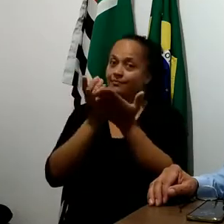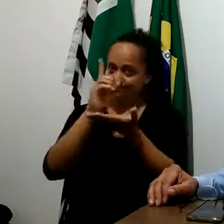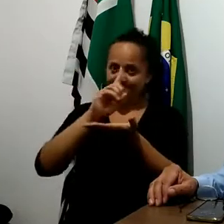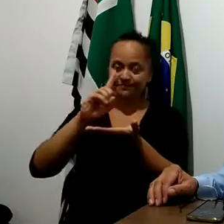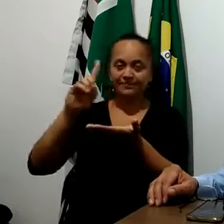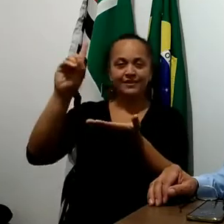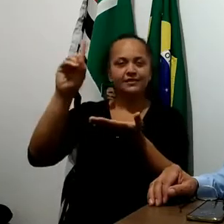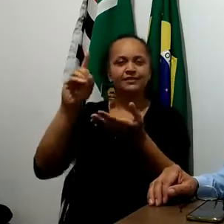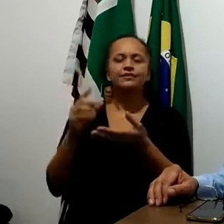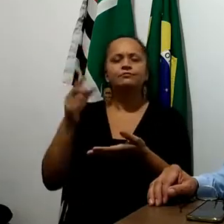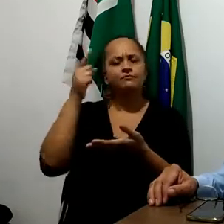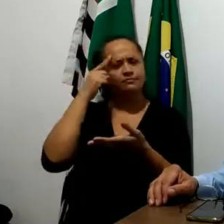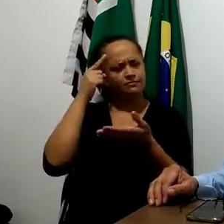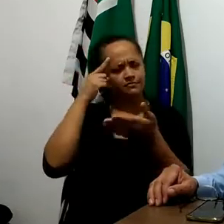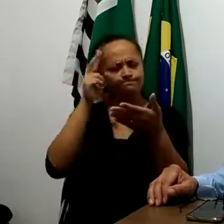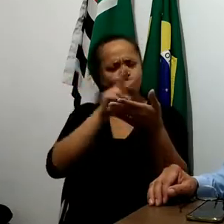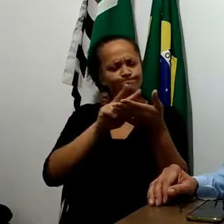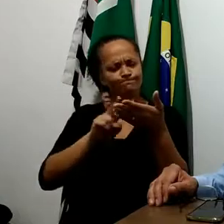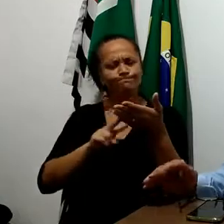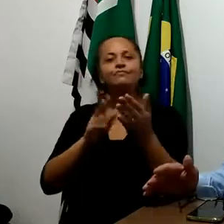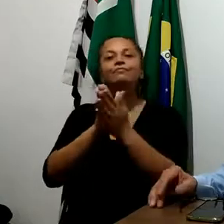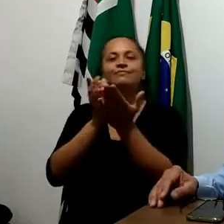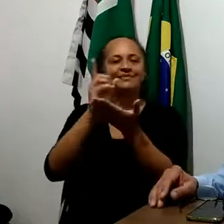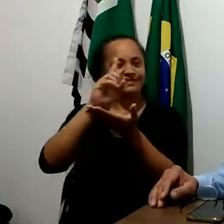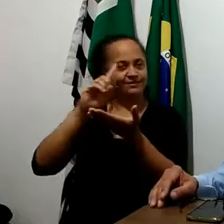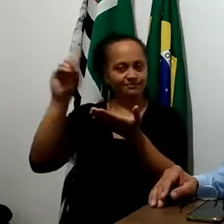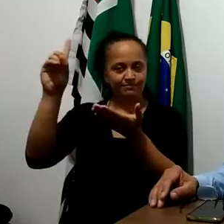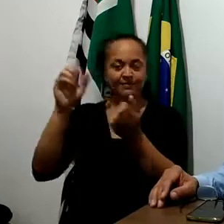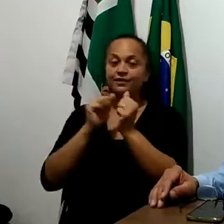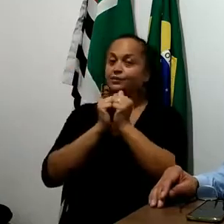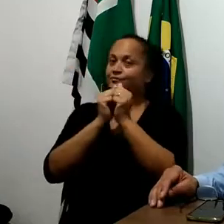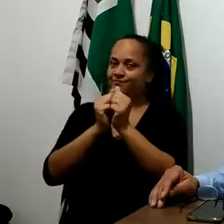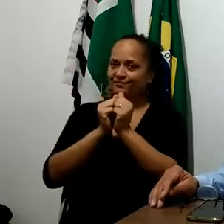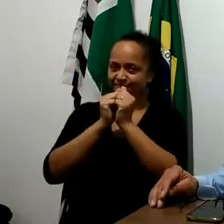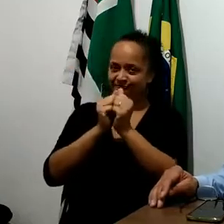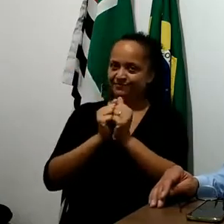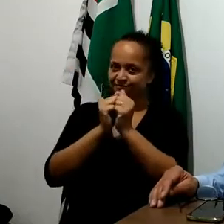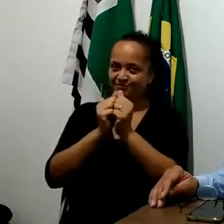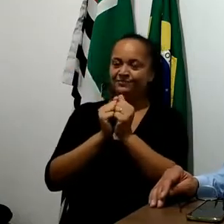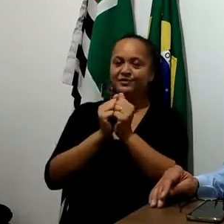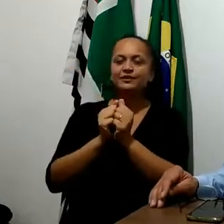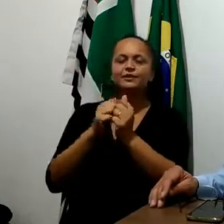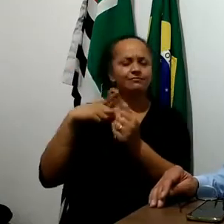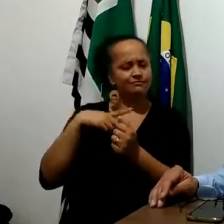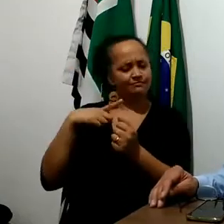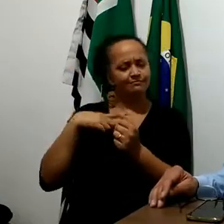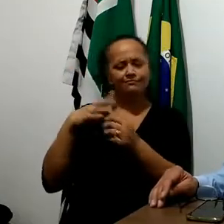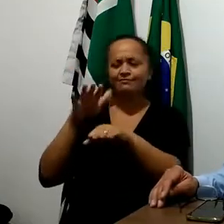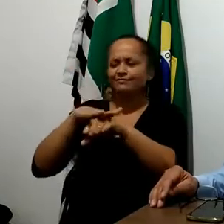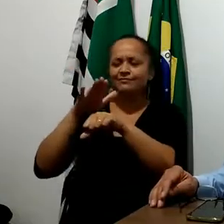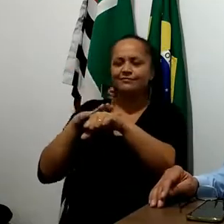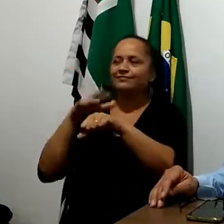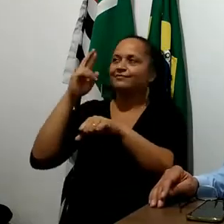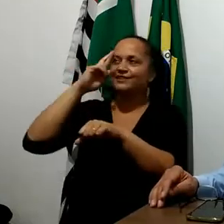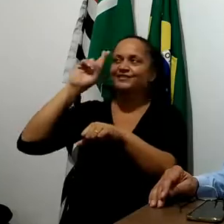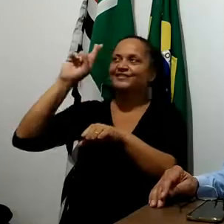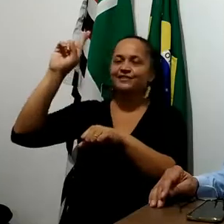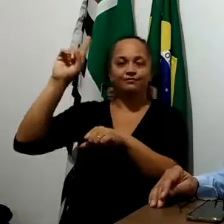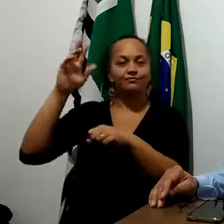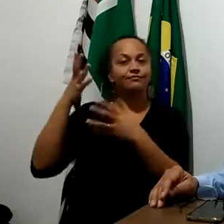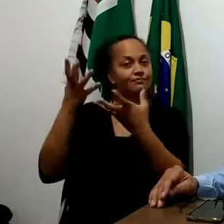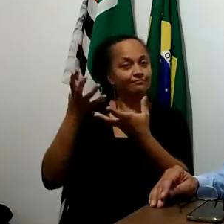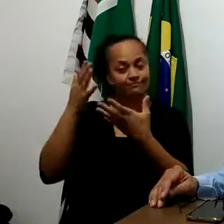meditando sobre a palavra de Deus e estarmos aqui juntos para receber um pouco mais da parte do Senhor. Quero agradecer a Deus